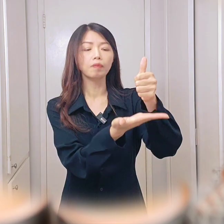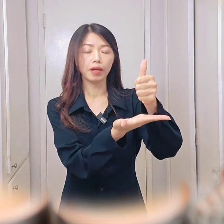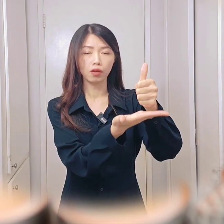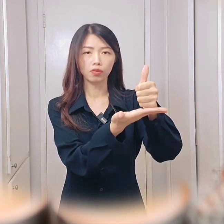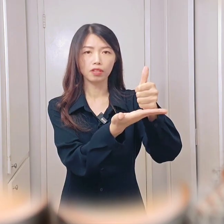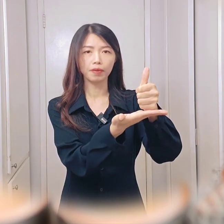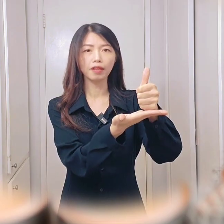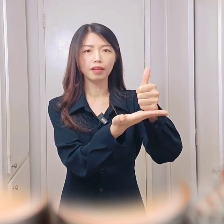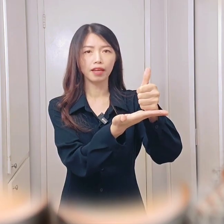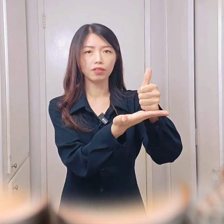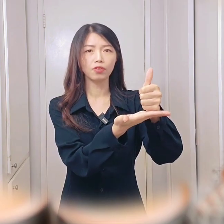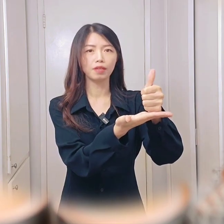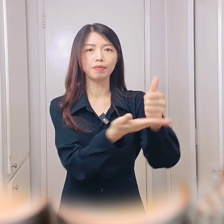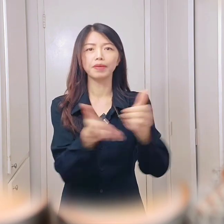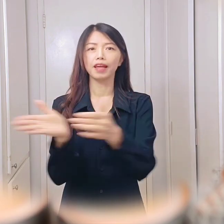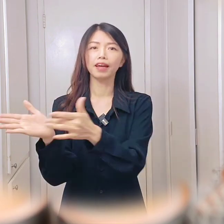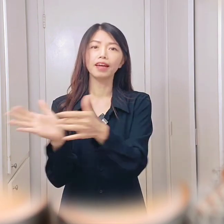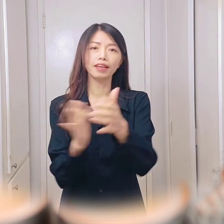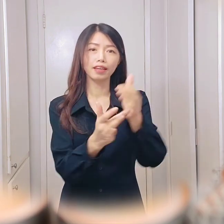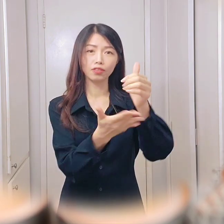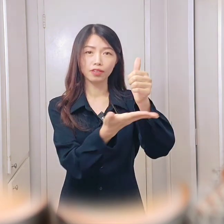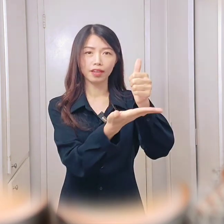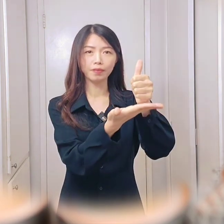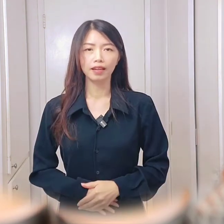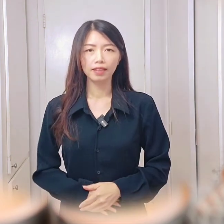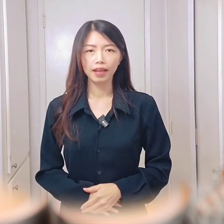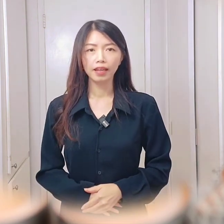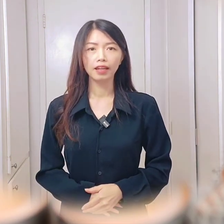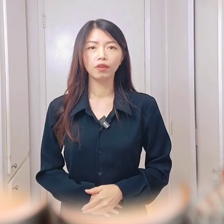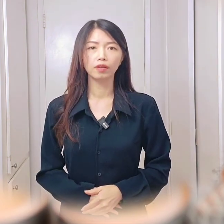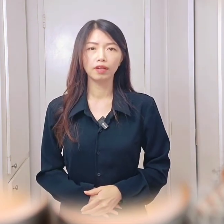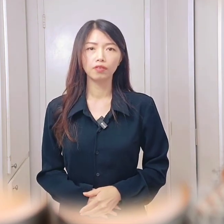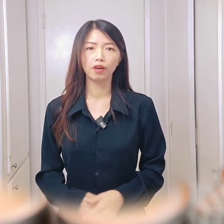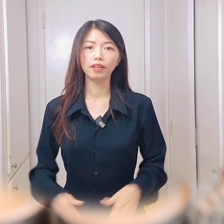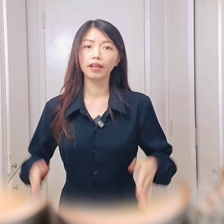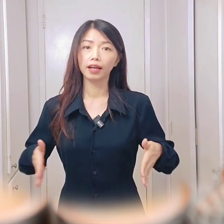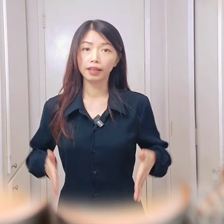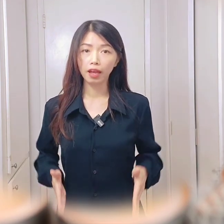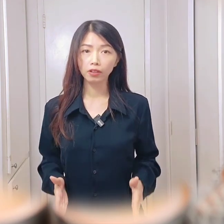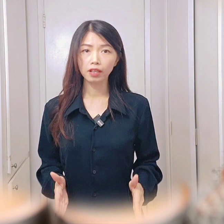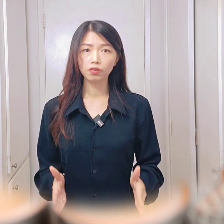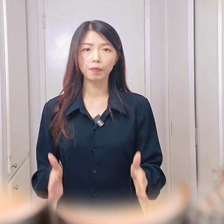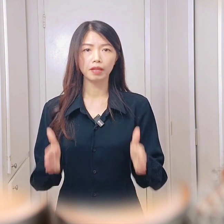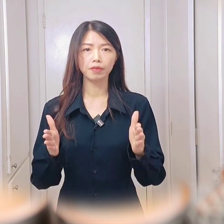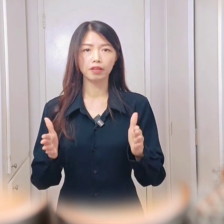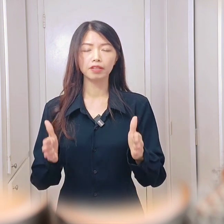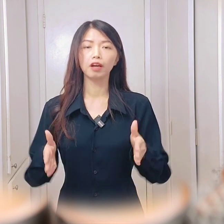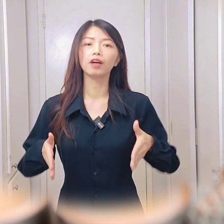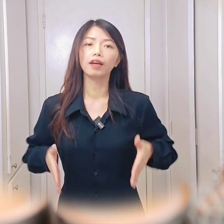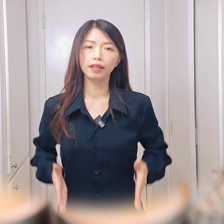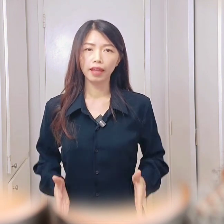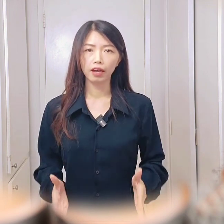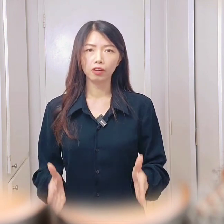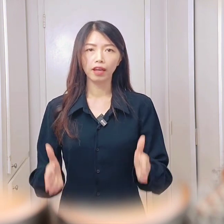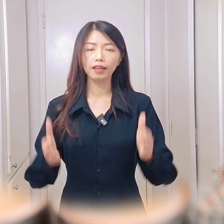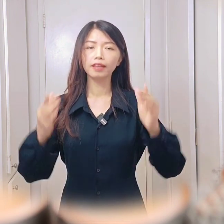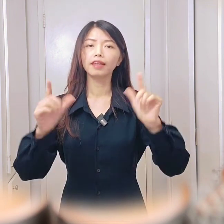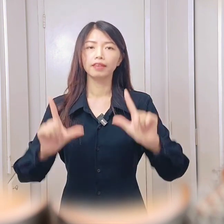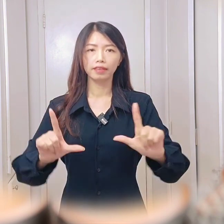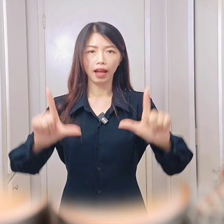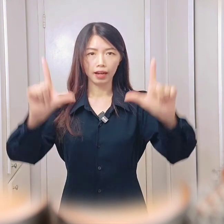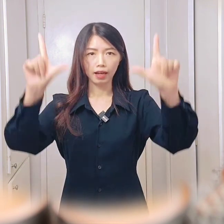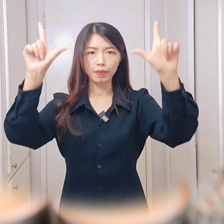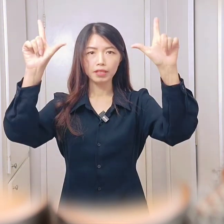세우셔서 받쳐주시면 예수님입니다. 예수님. 생일이라고 하는 수어는 아까 태어나다 수어 말씀드렸죠.